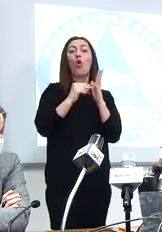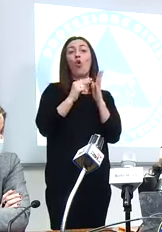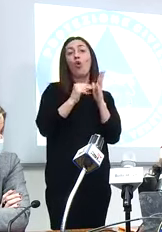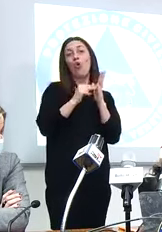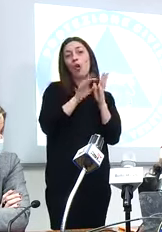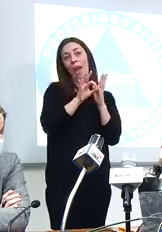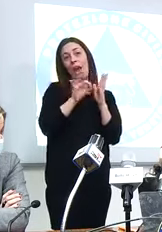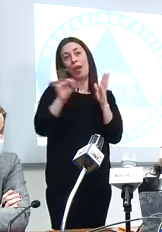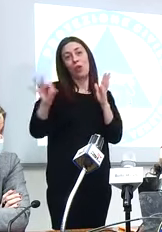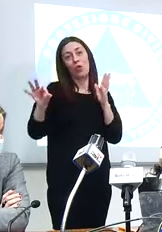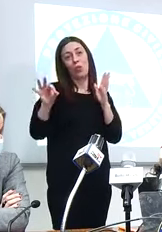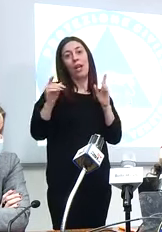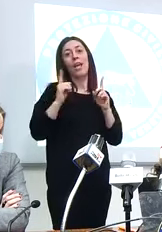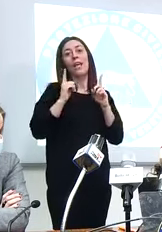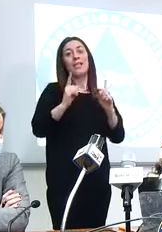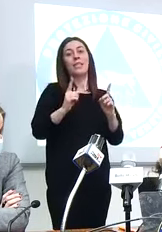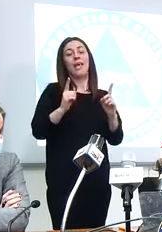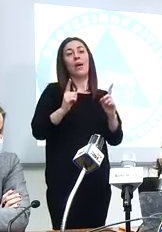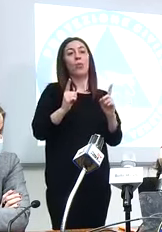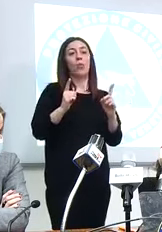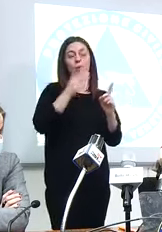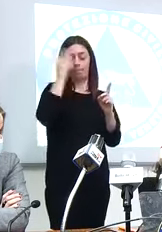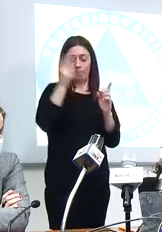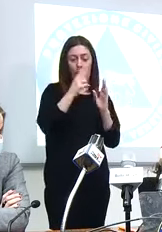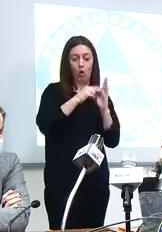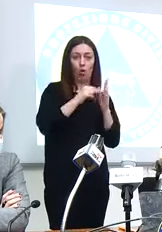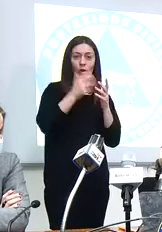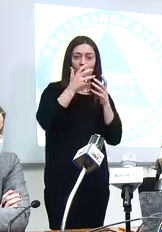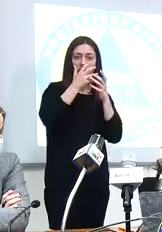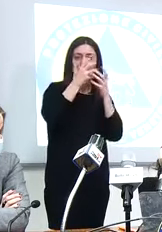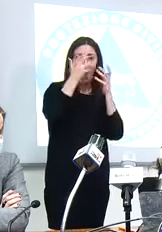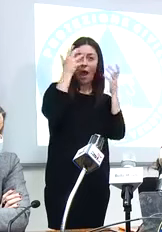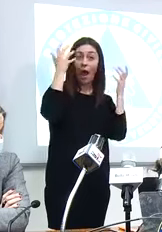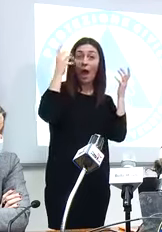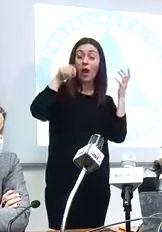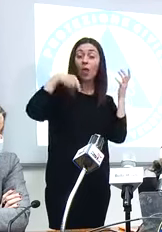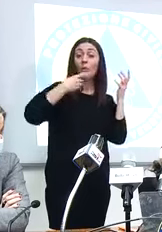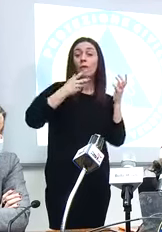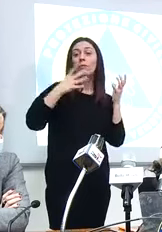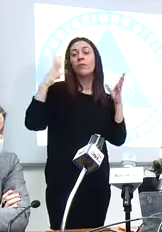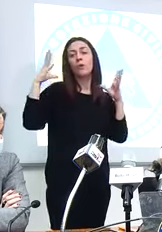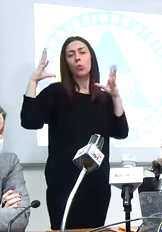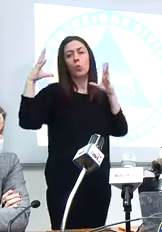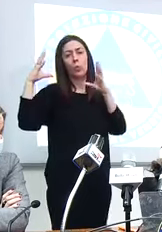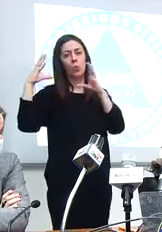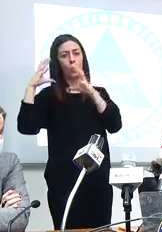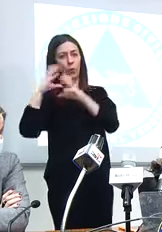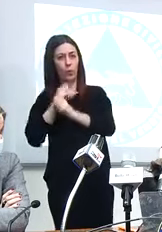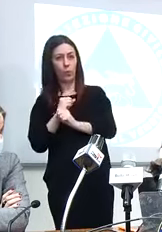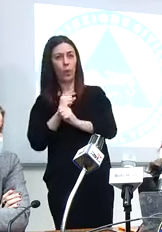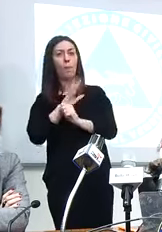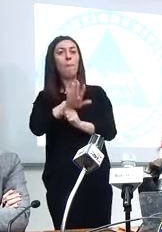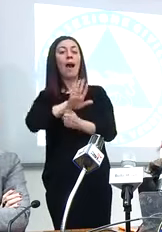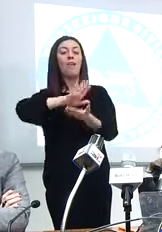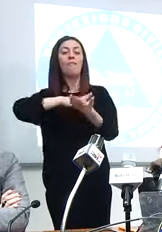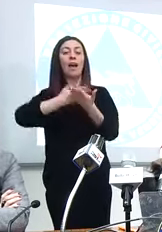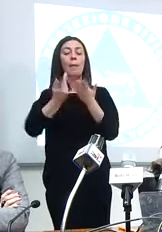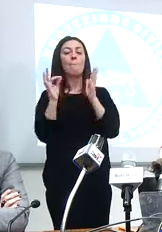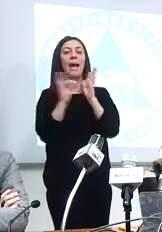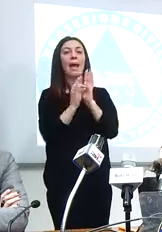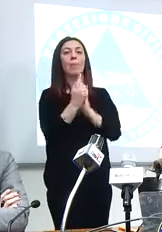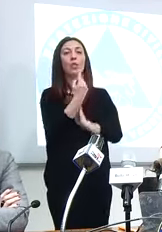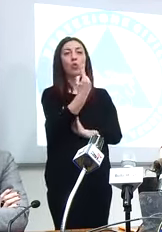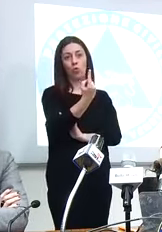okay? Che va dal più colore più chiaro a quello più scuro, ma è un parametro, non c'entra niente col fatto